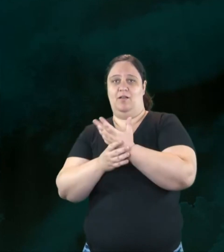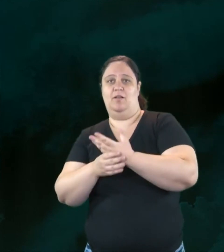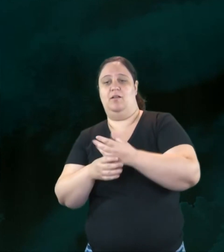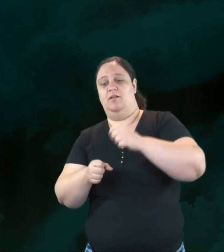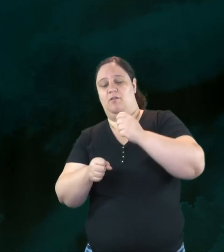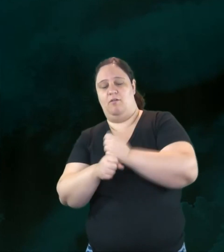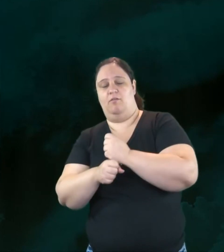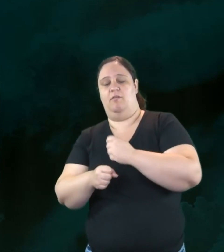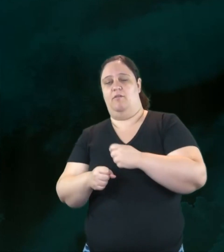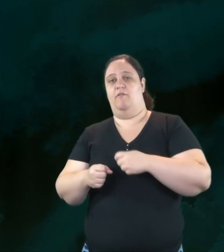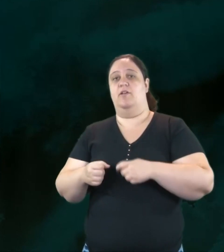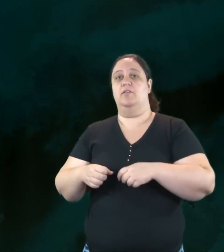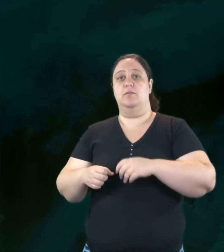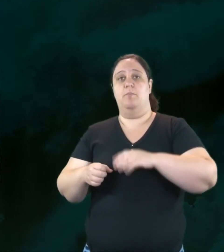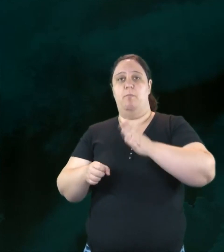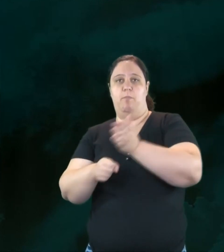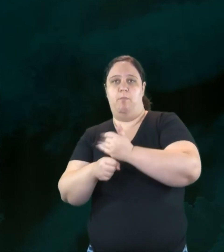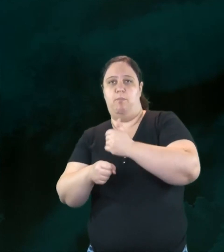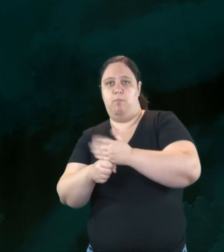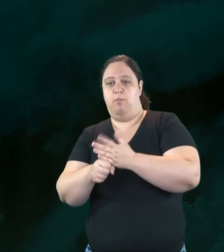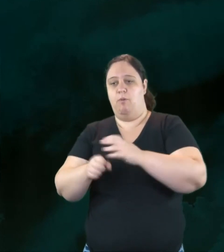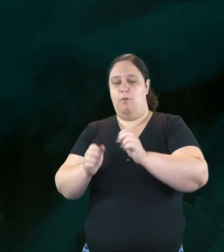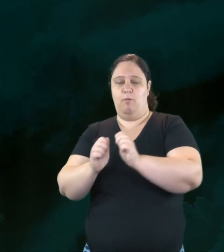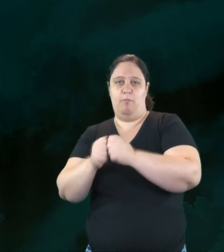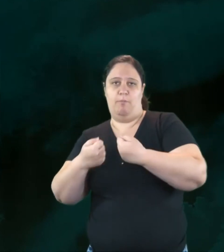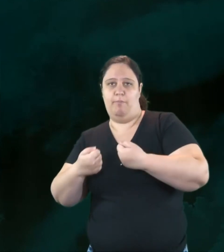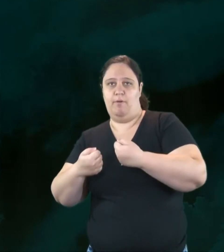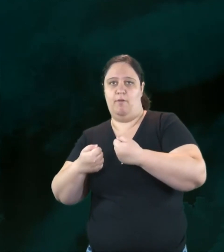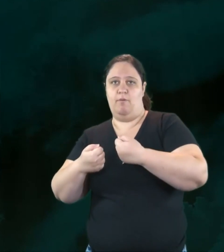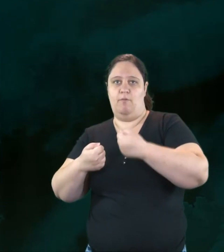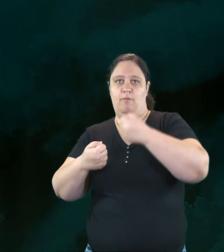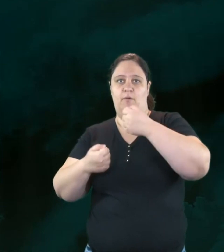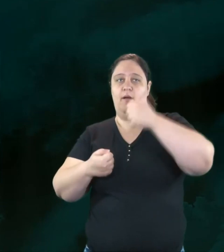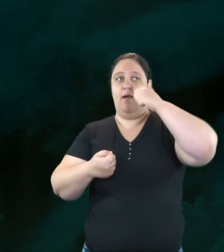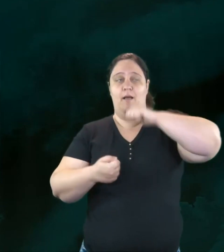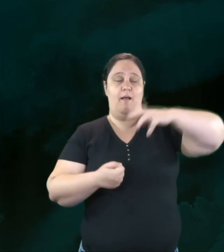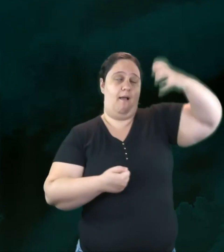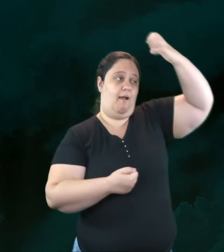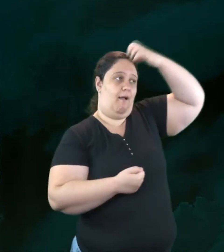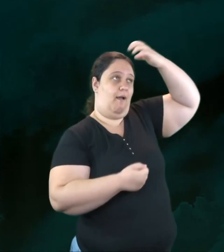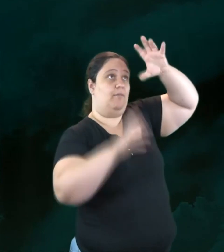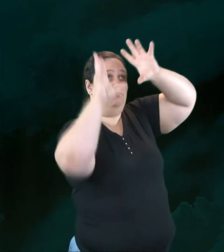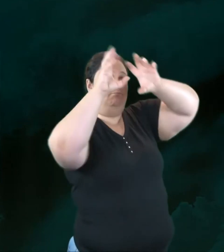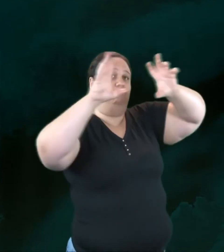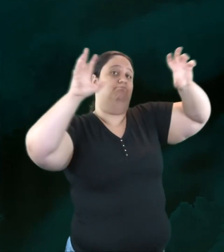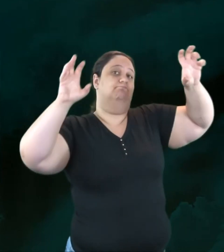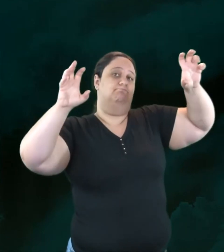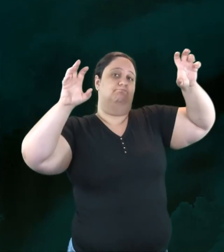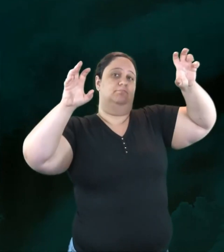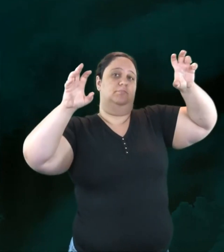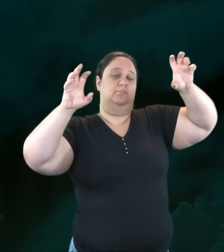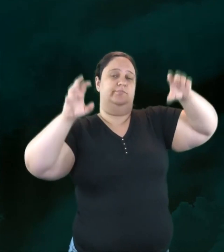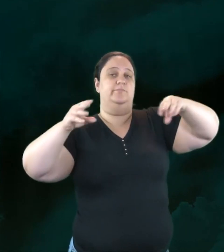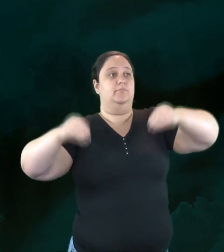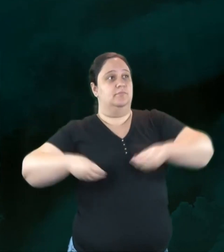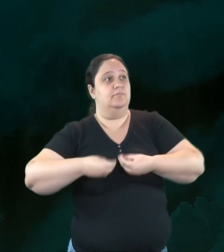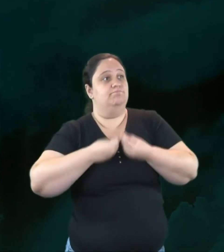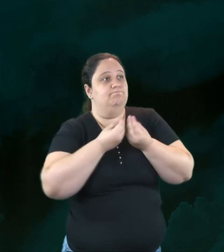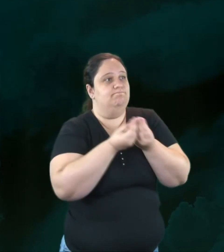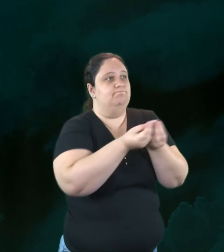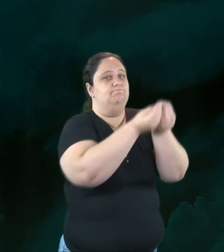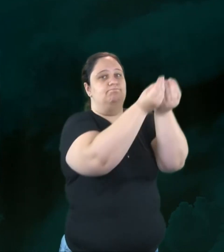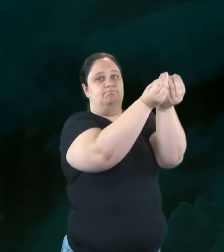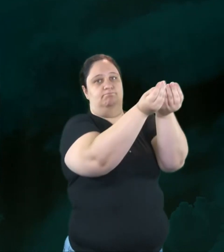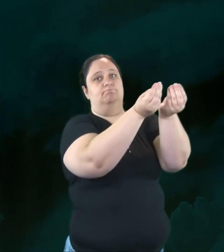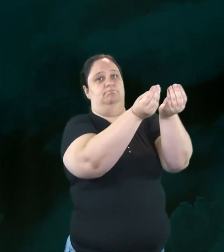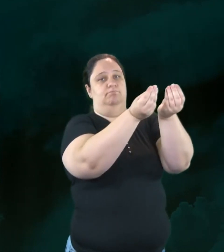à rainha dos céus, tá? Rainha dos céus, e oferecem